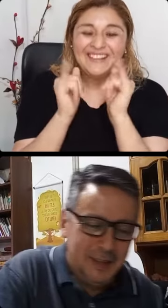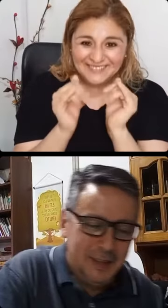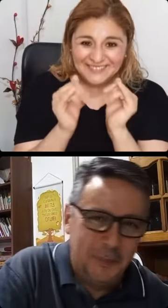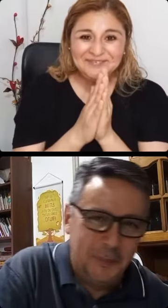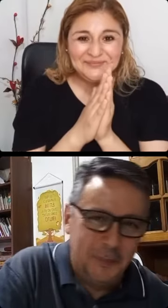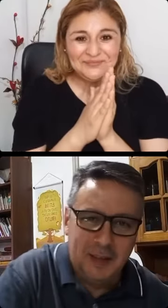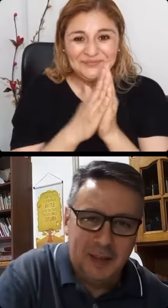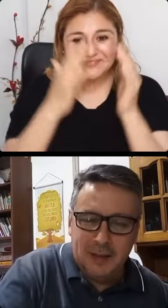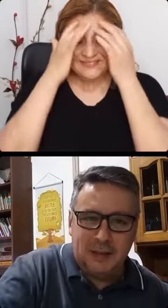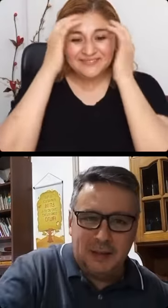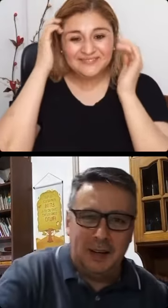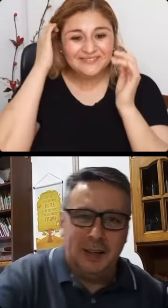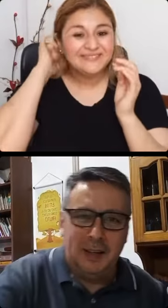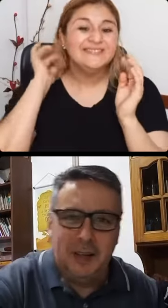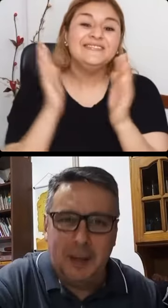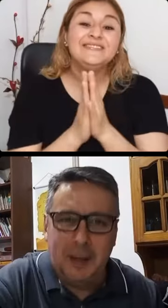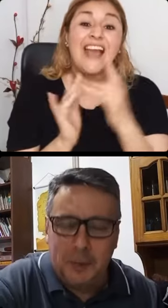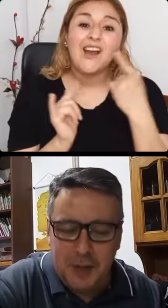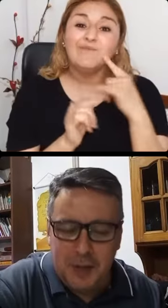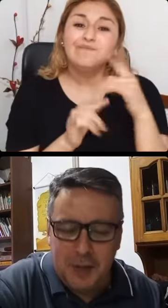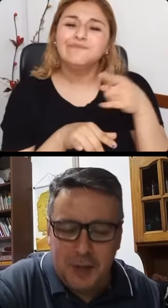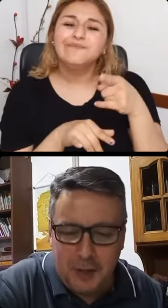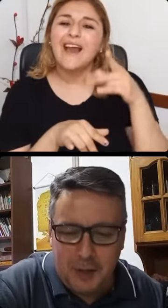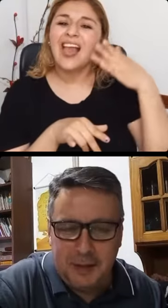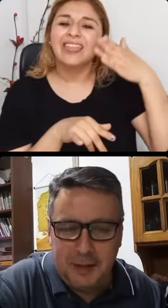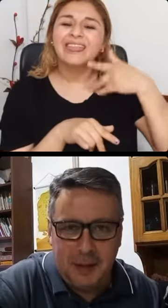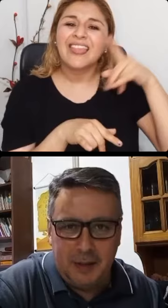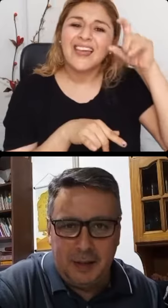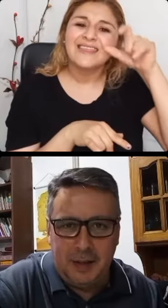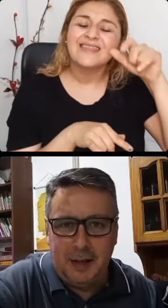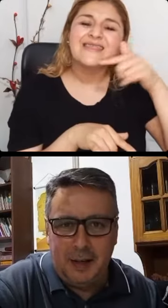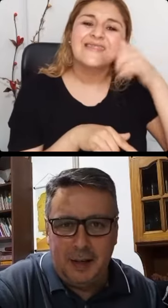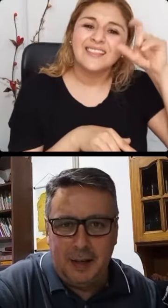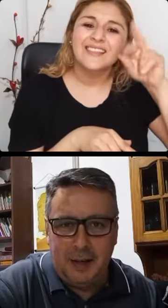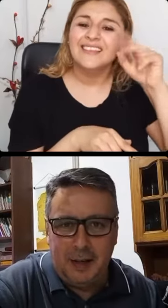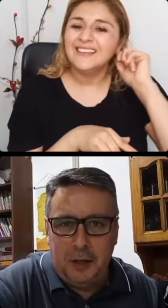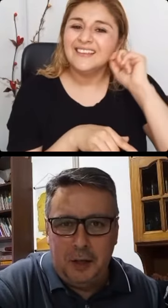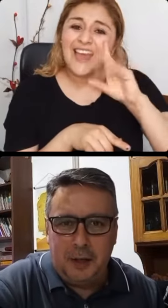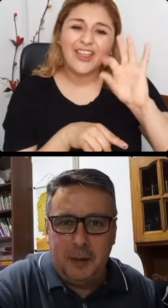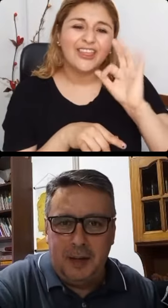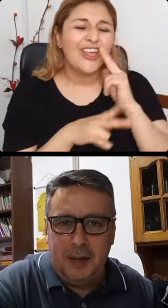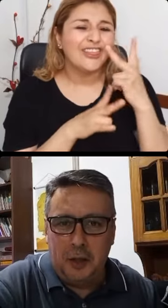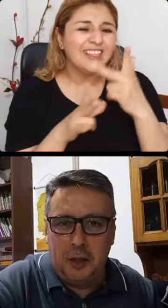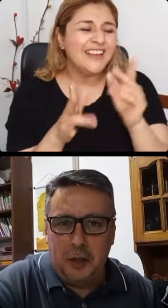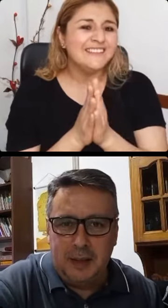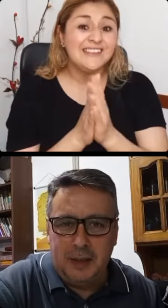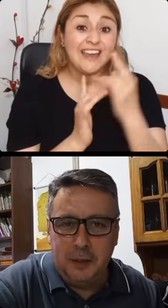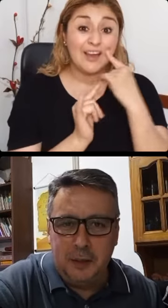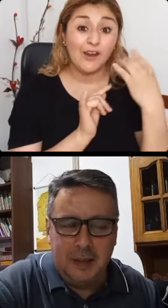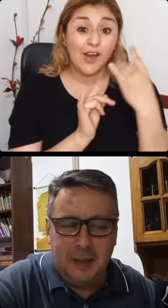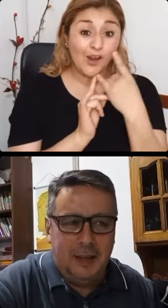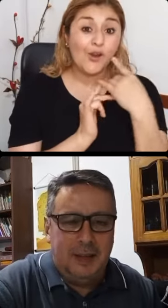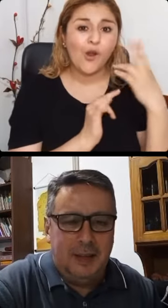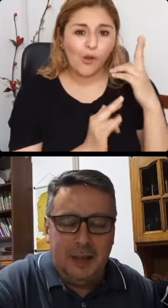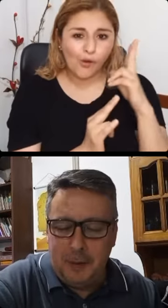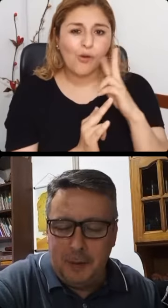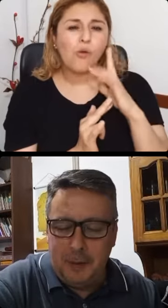Sí, sí, sí, y estaba escuchando atentamente lo que venías comentando